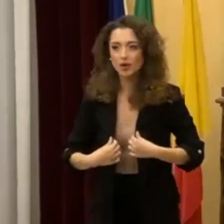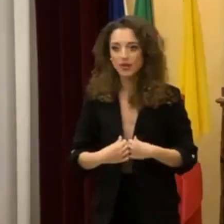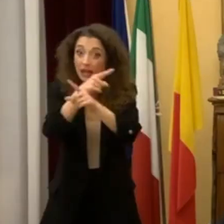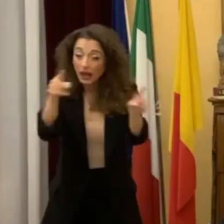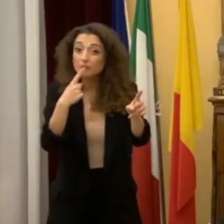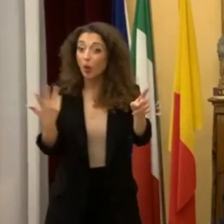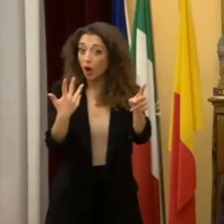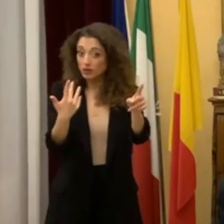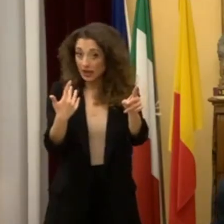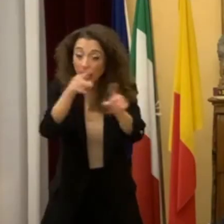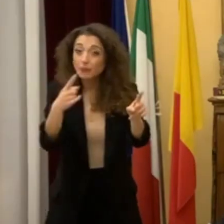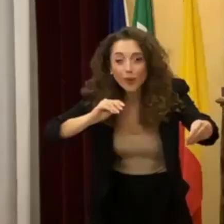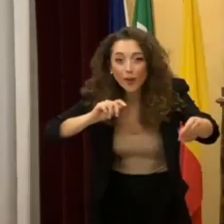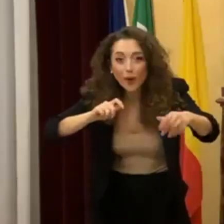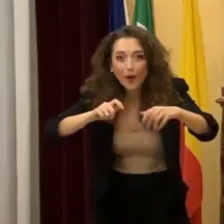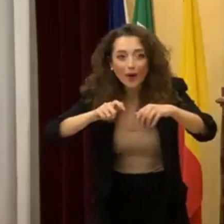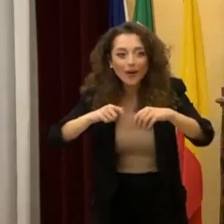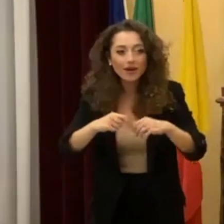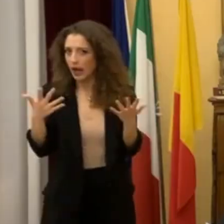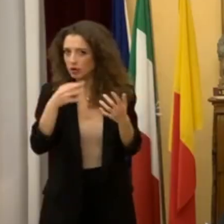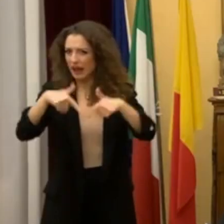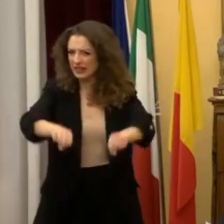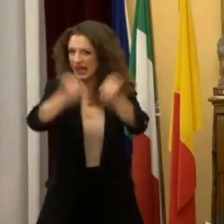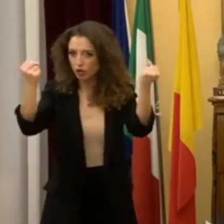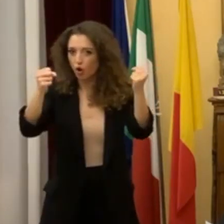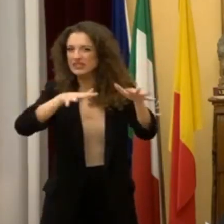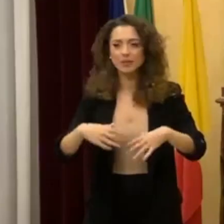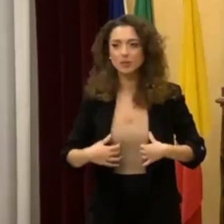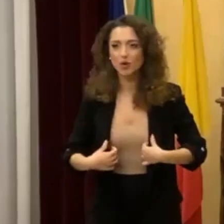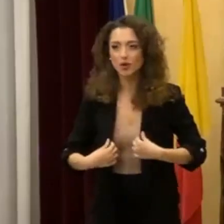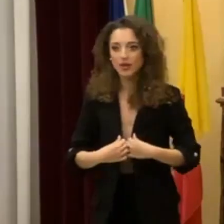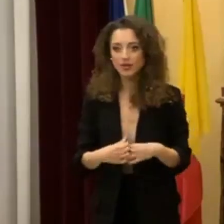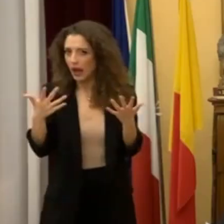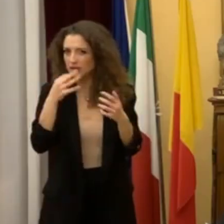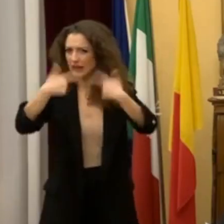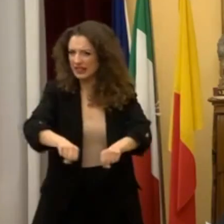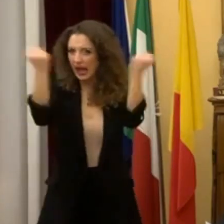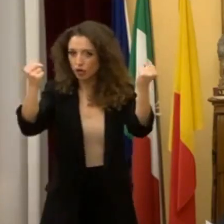Ecco qua. E io lo strappo. Ecco qua.